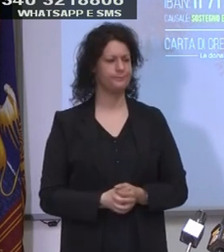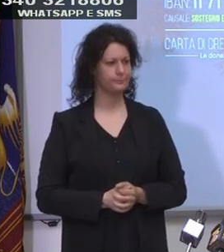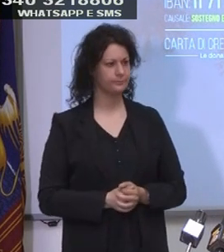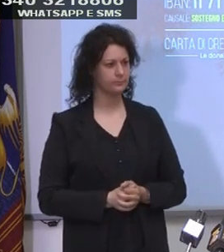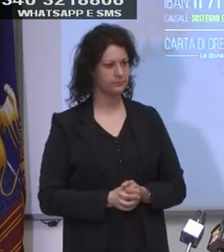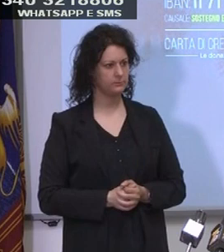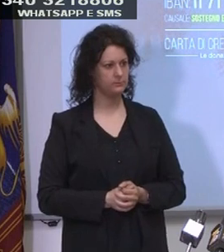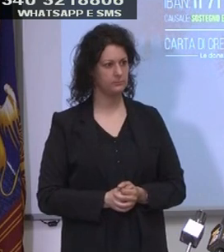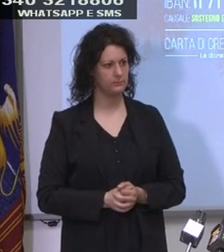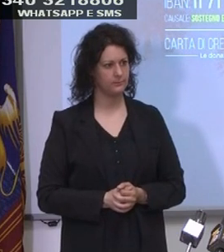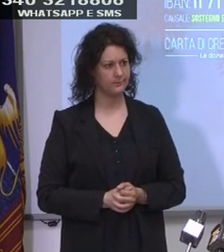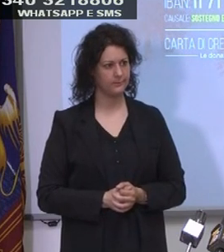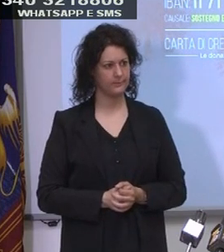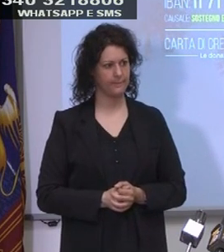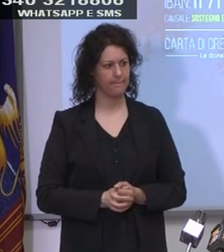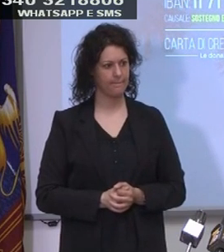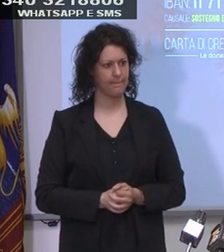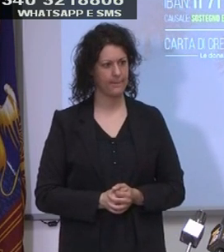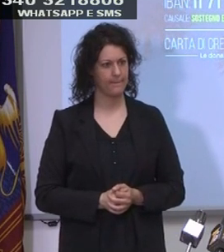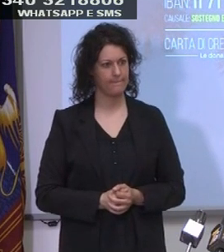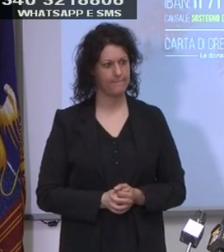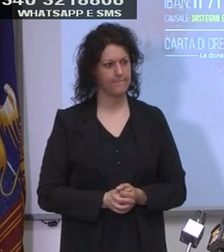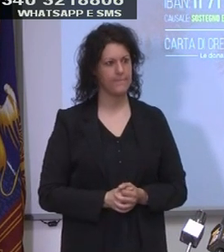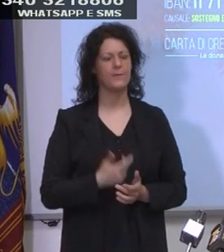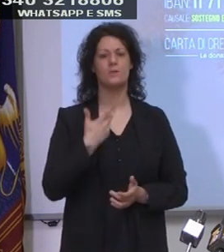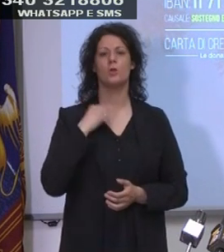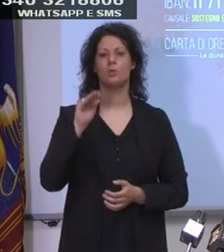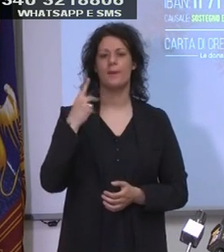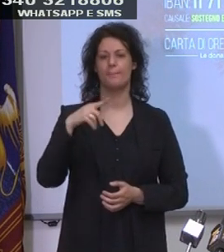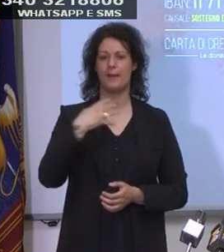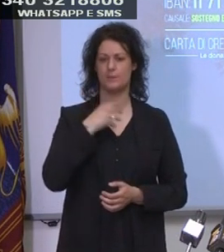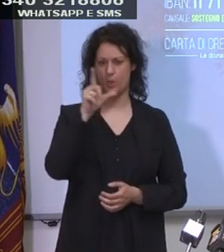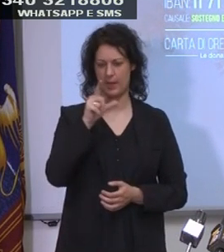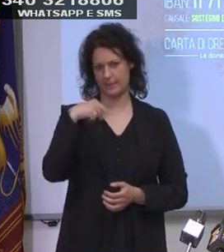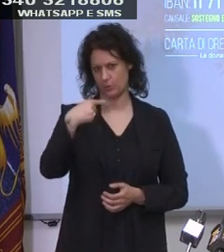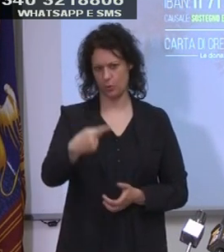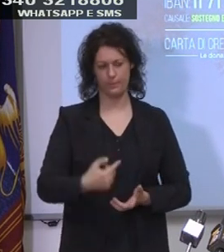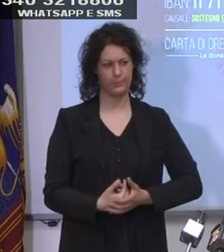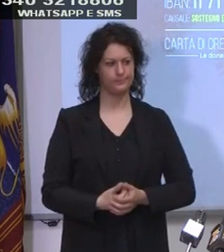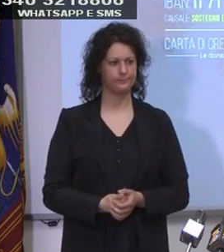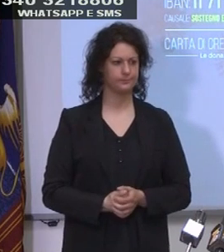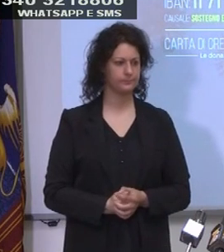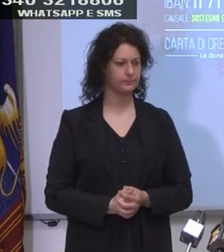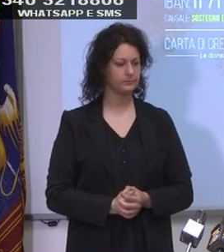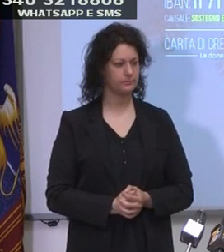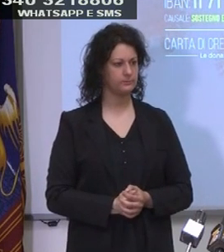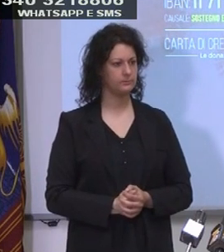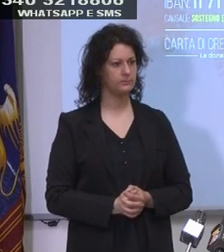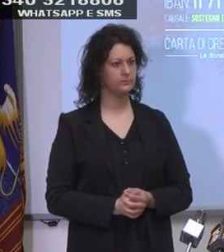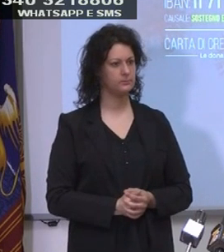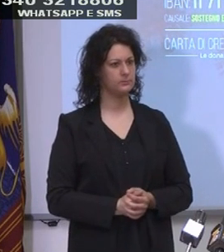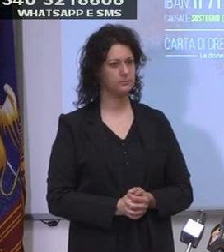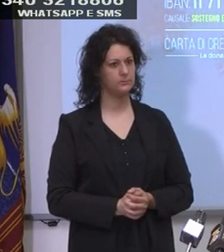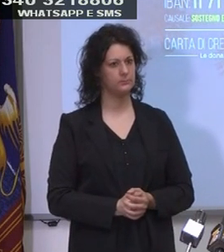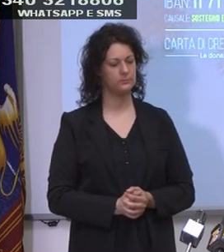della collega Nicolussi Moro. Sì, lascio l'assessore Lanzarini. Dopo. L'ultima domanda, se non vado errato, poi facciamo un